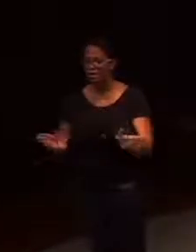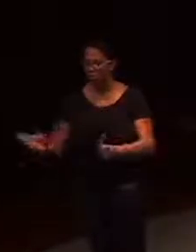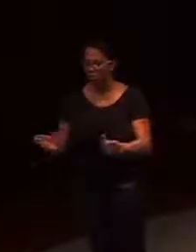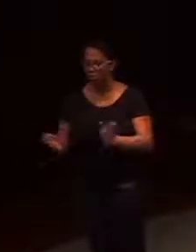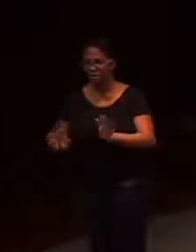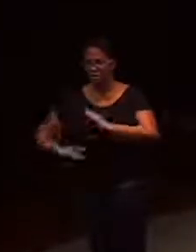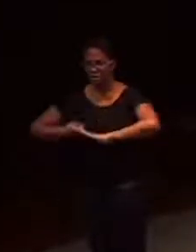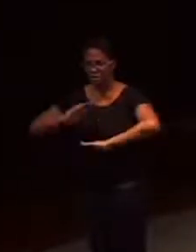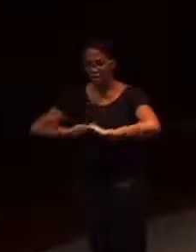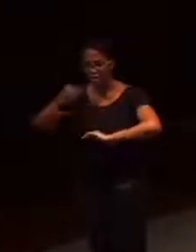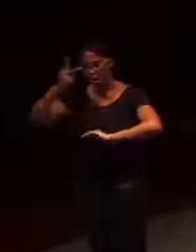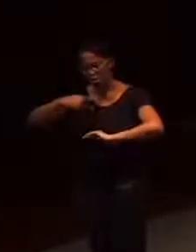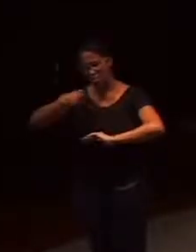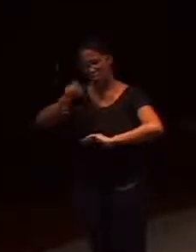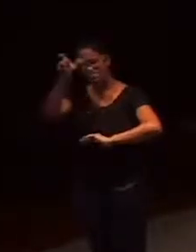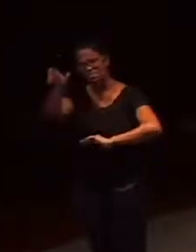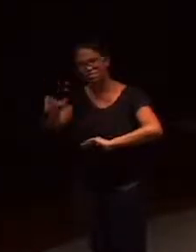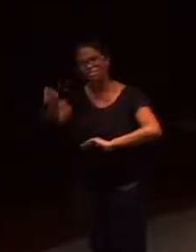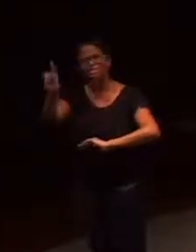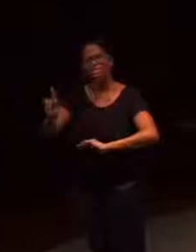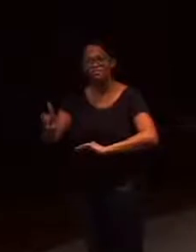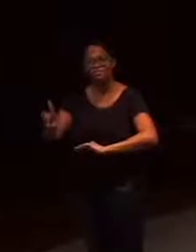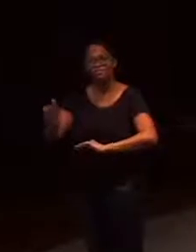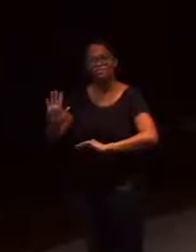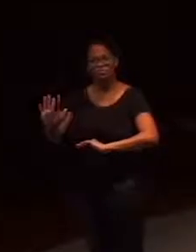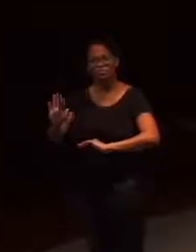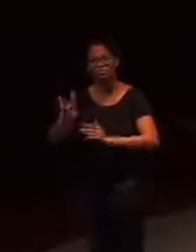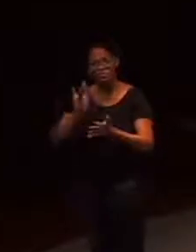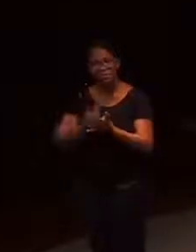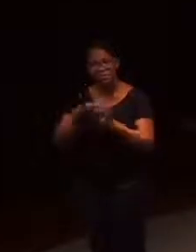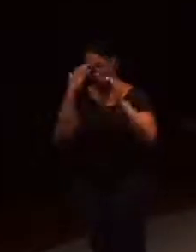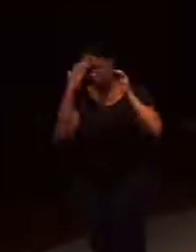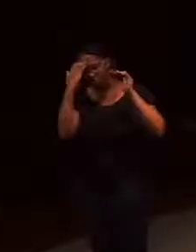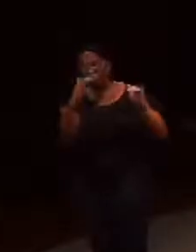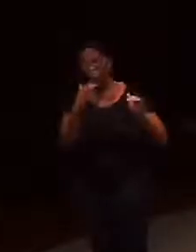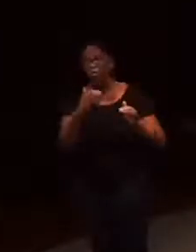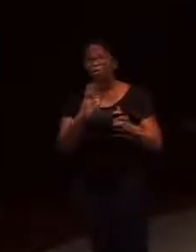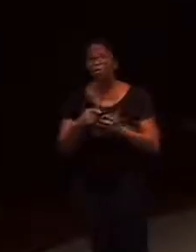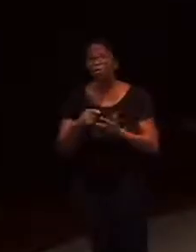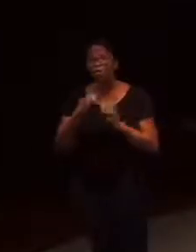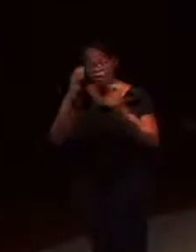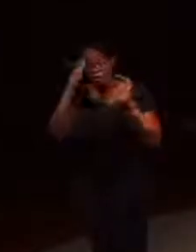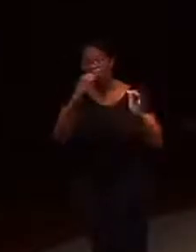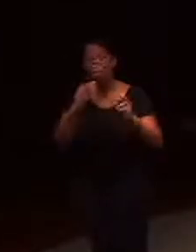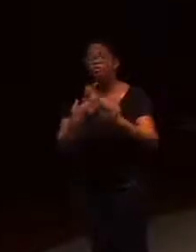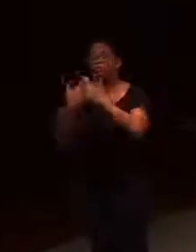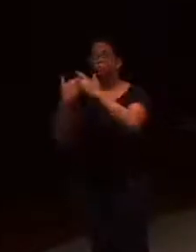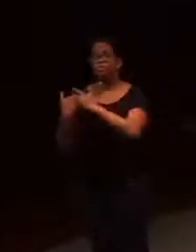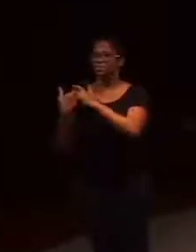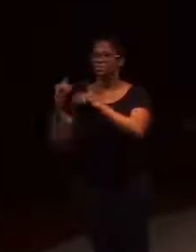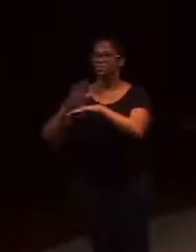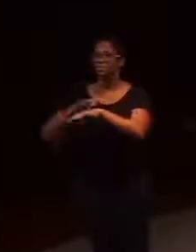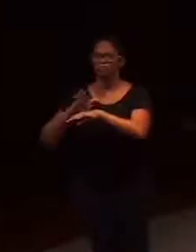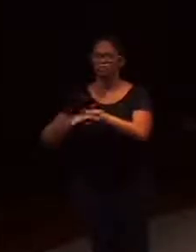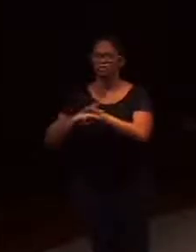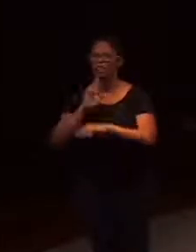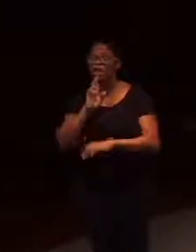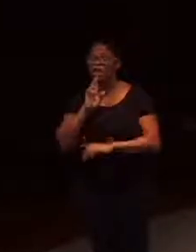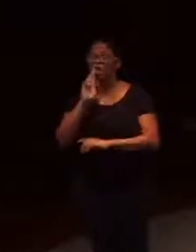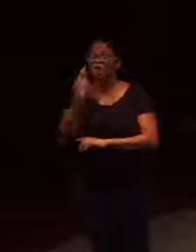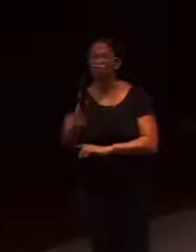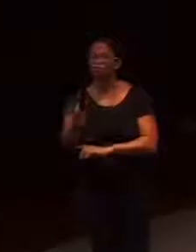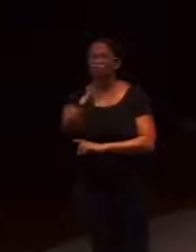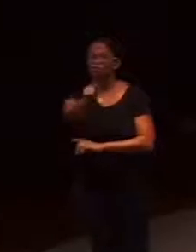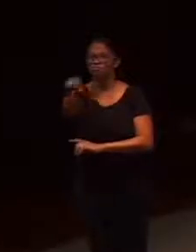com Deficiência, nós, na verdade, estamos cumprindo aqui, primeiro, uma obrigação, que é de dar resposta